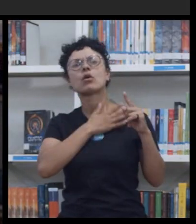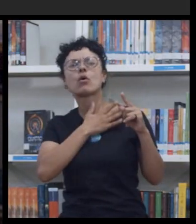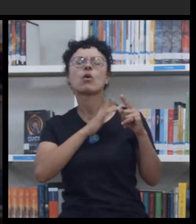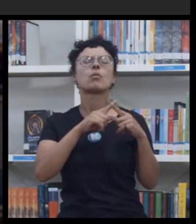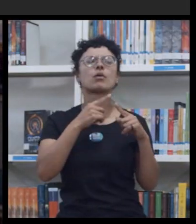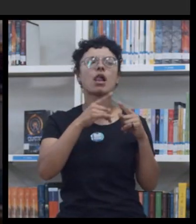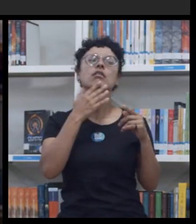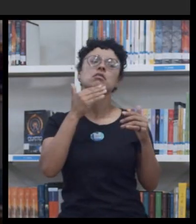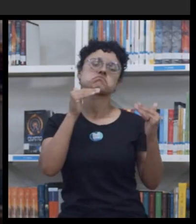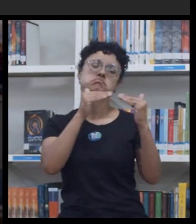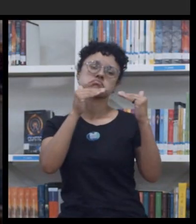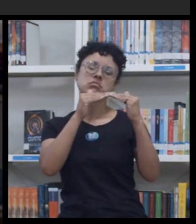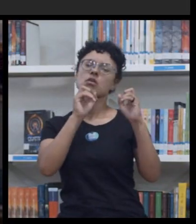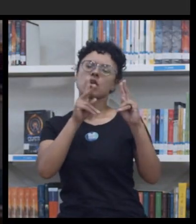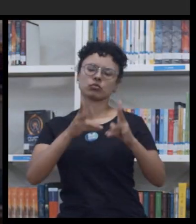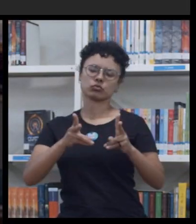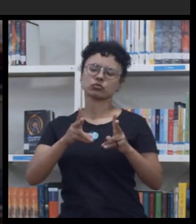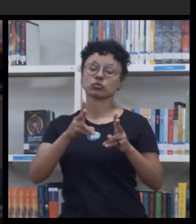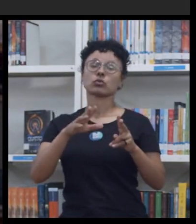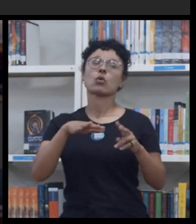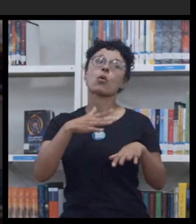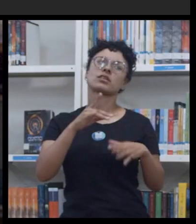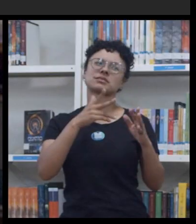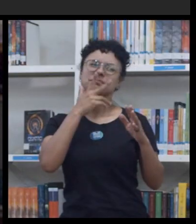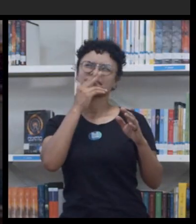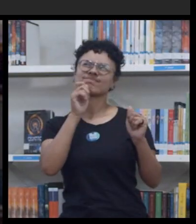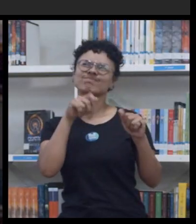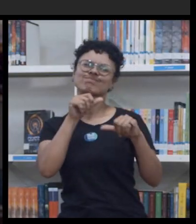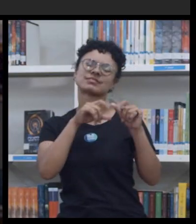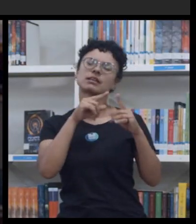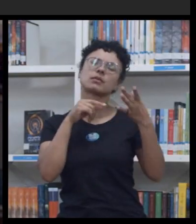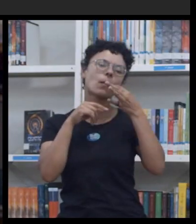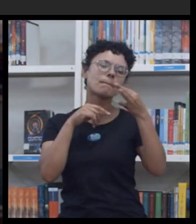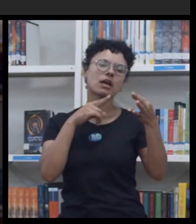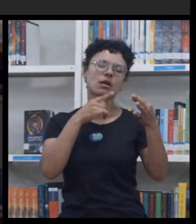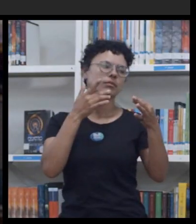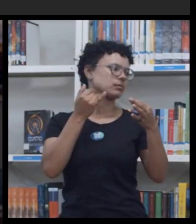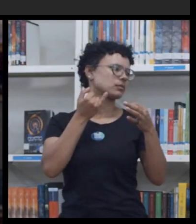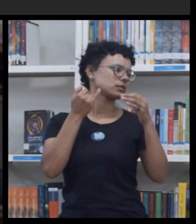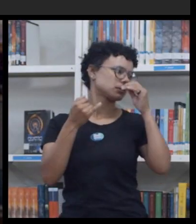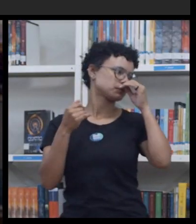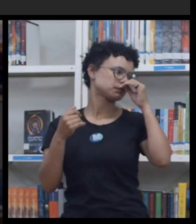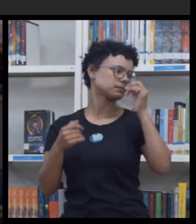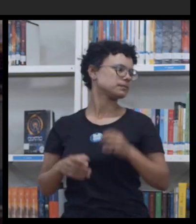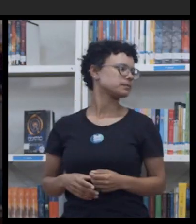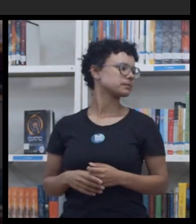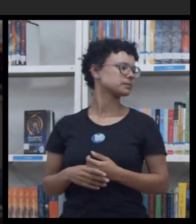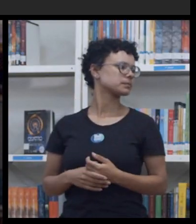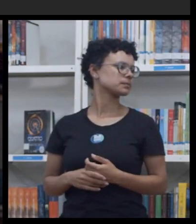se você achar que é aquilo mesmo, mantenha. Mas você tem uma opinião do lado de fora antes de você